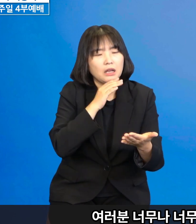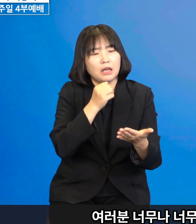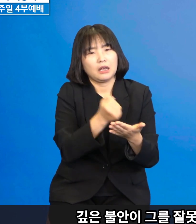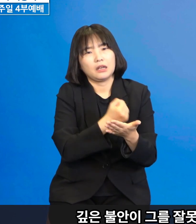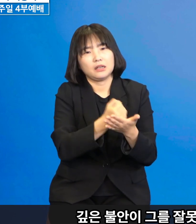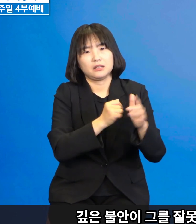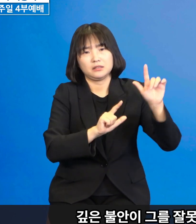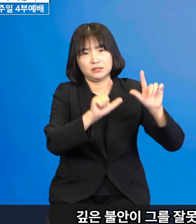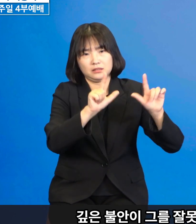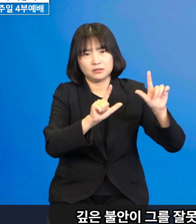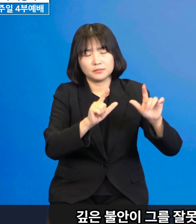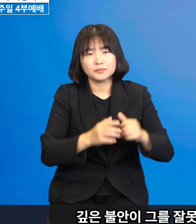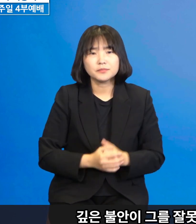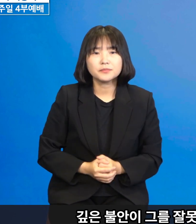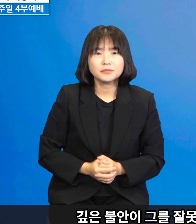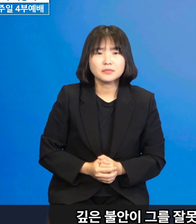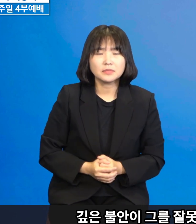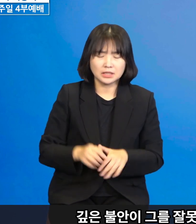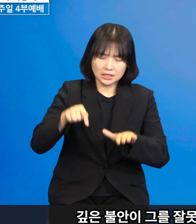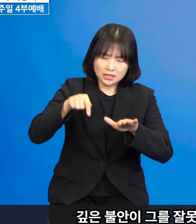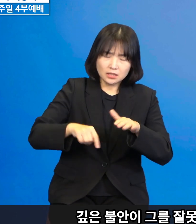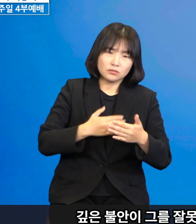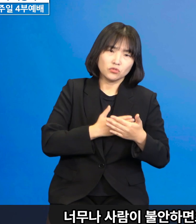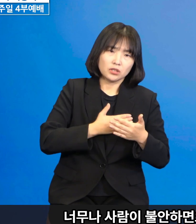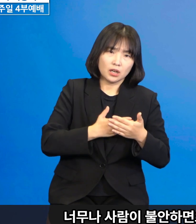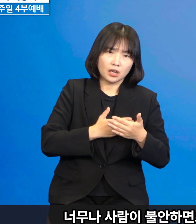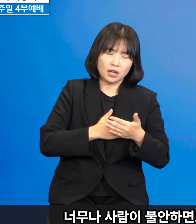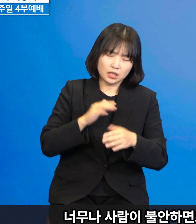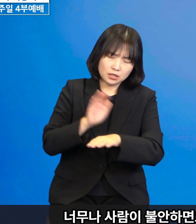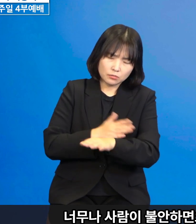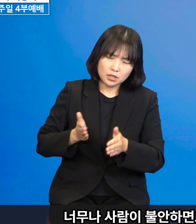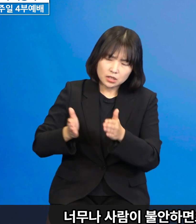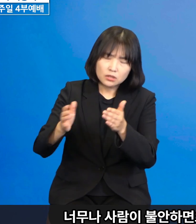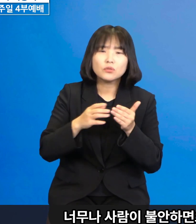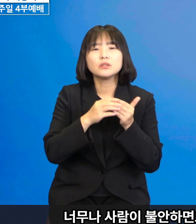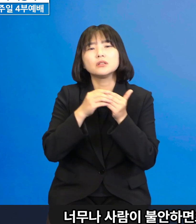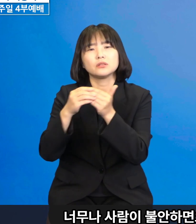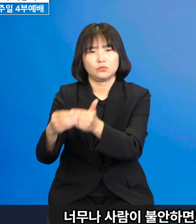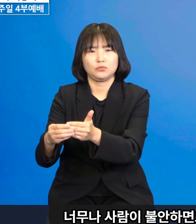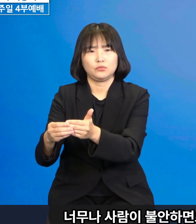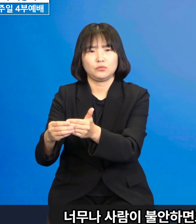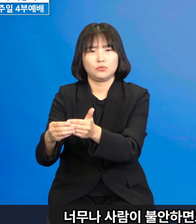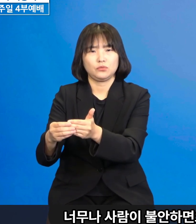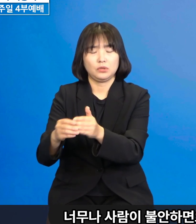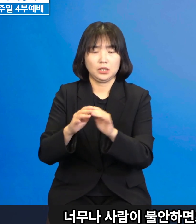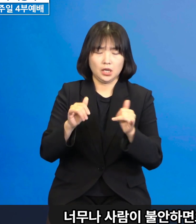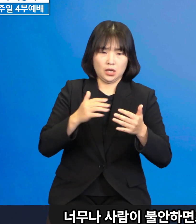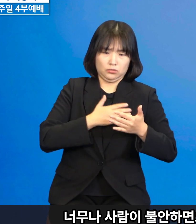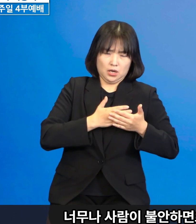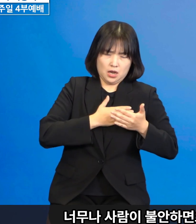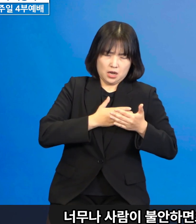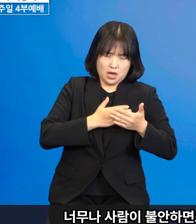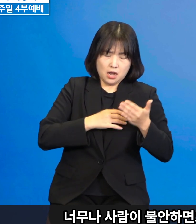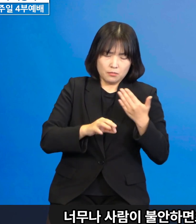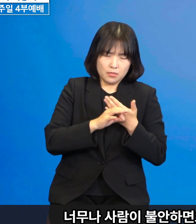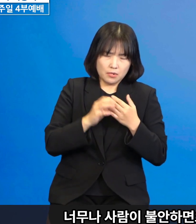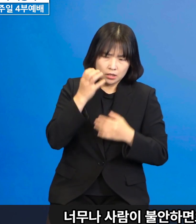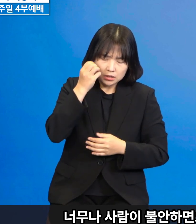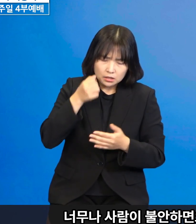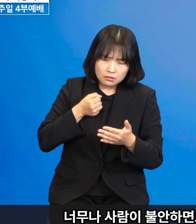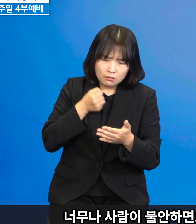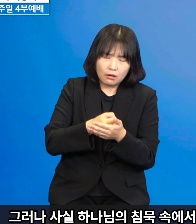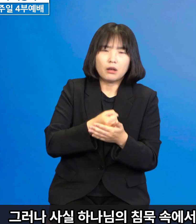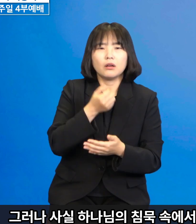장면이에요. 깊은 불안이 그를 잘못된 길로 인도하는 것입니다. 너무나 사람이 불안하면요, 이상한 결정을 내리곤